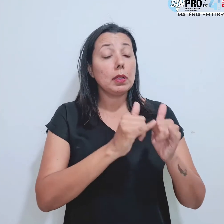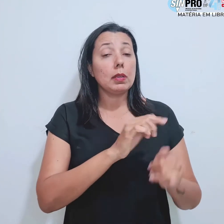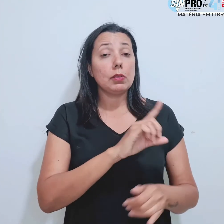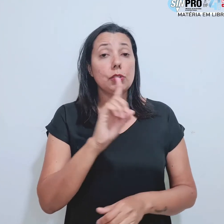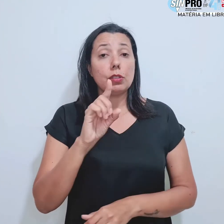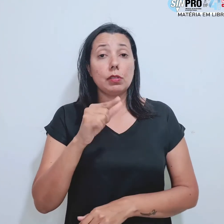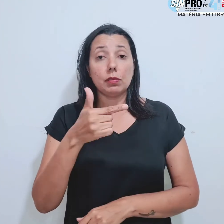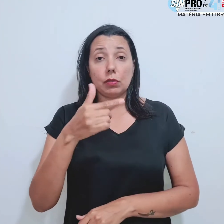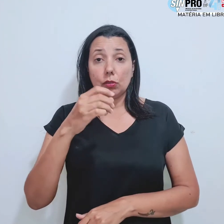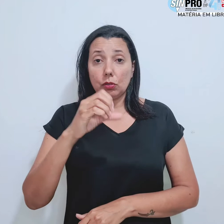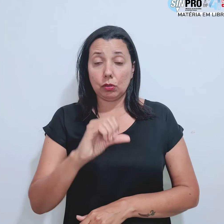dia